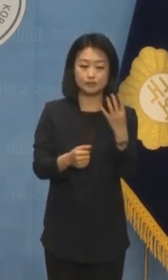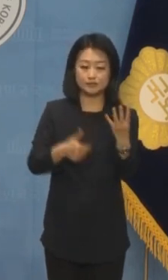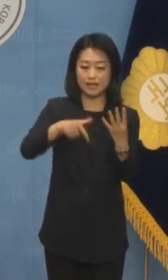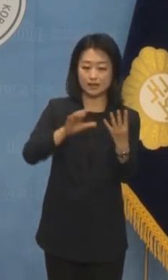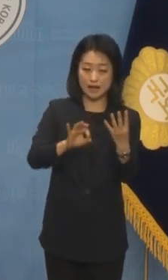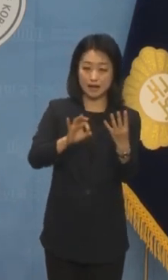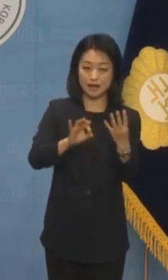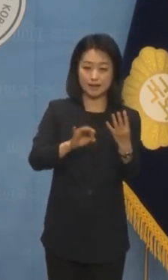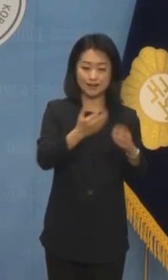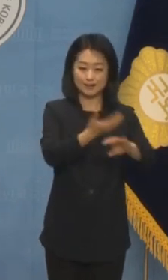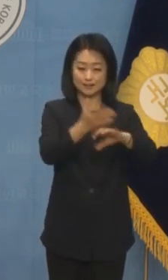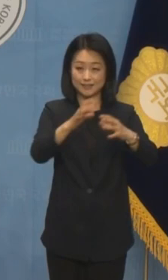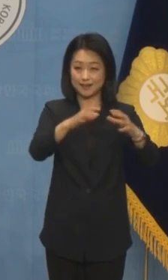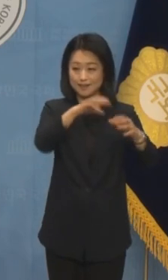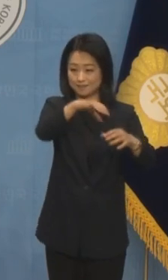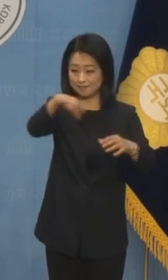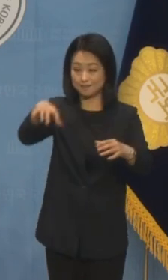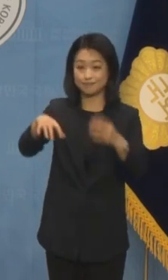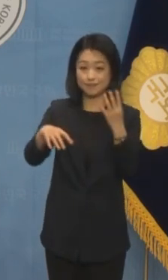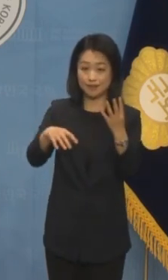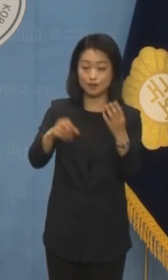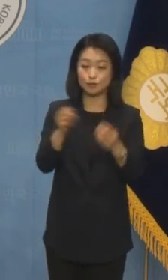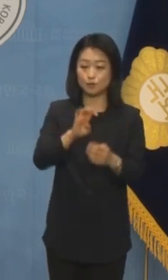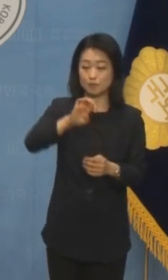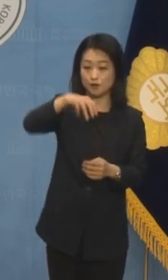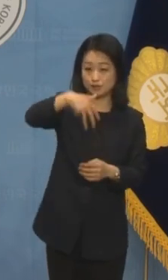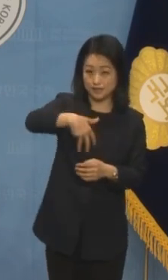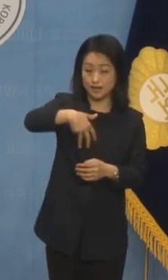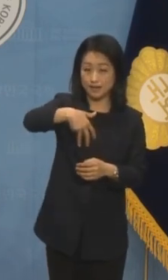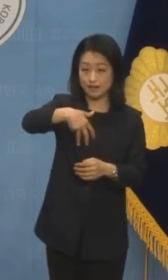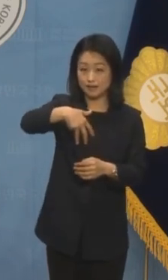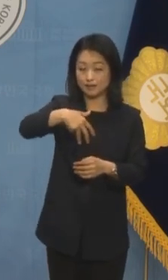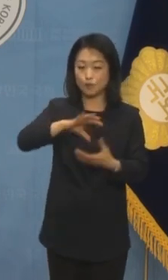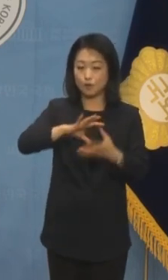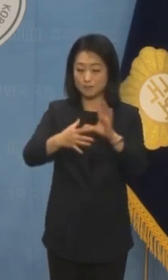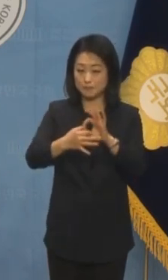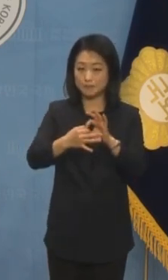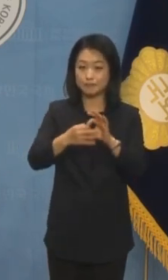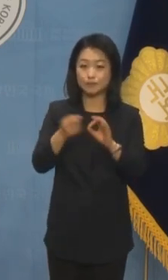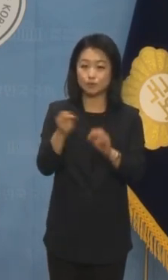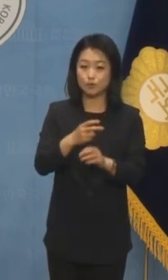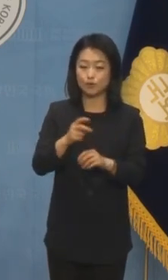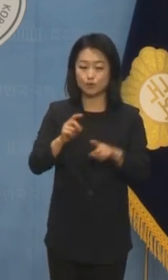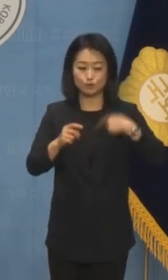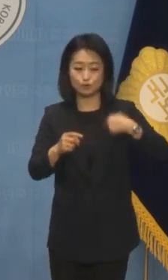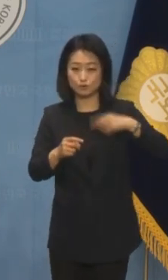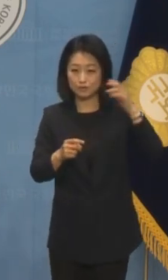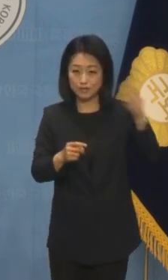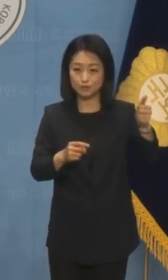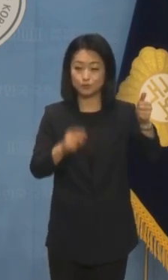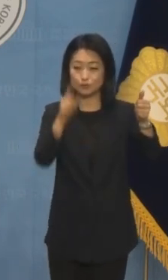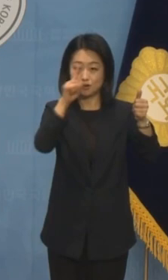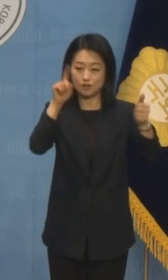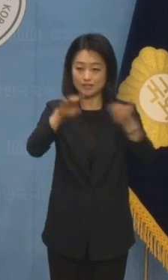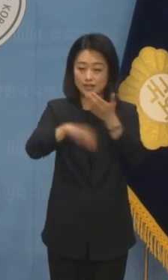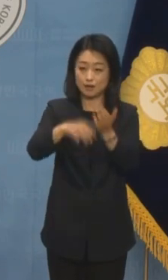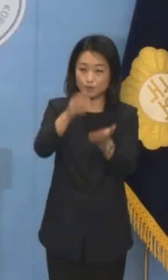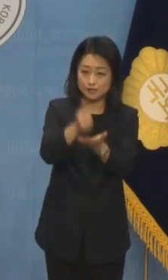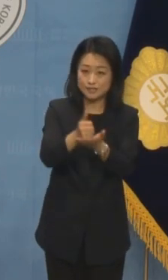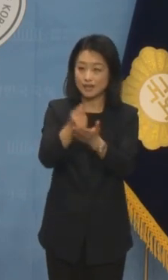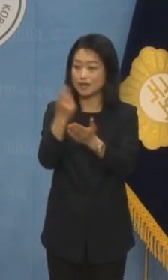올림픽 성공적 개최를 위해 낸시 펠로시와 시진핑 주석, 러시아 볼로딘 하원